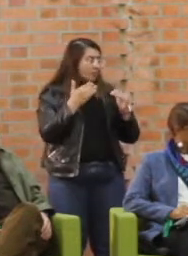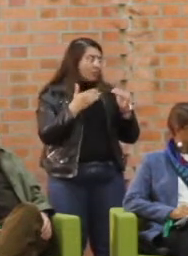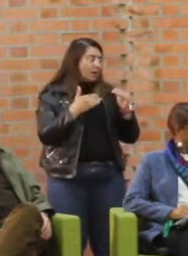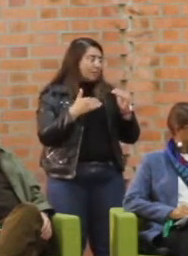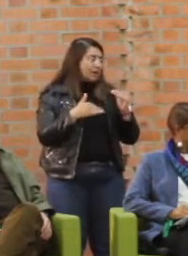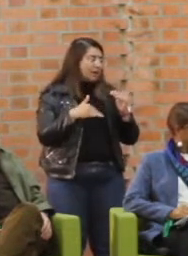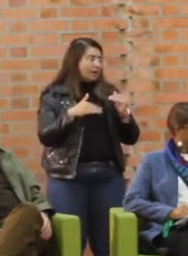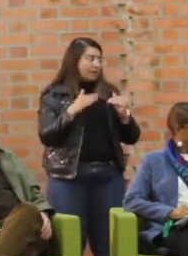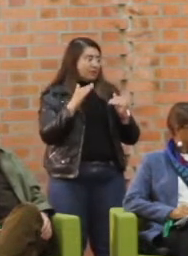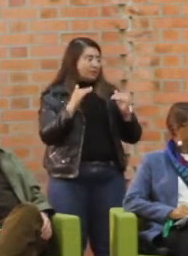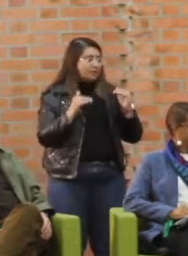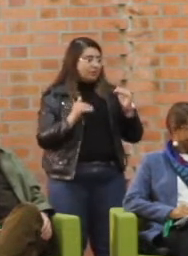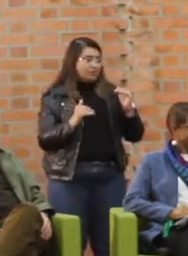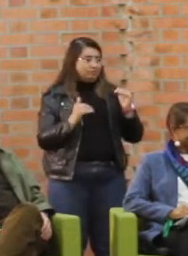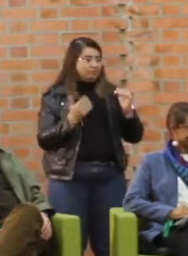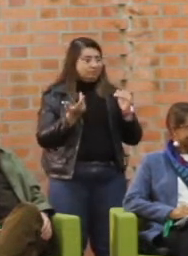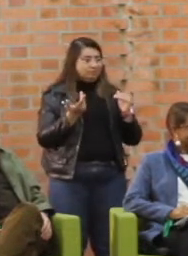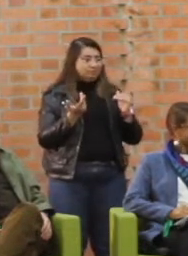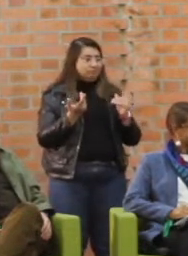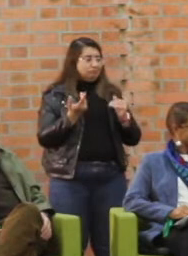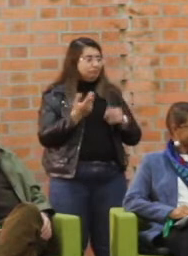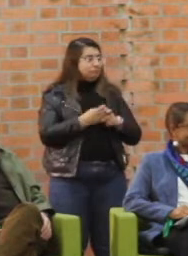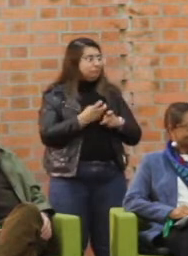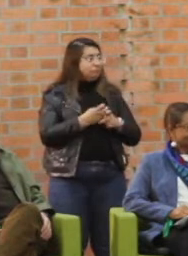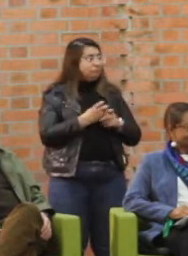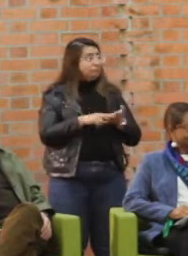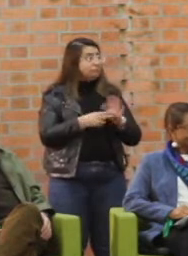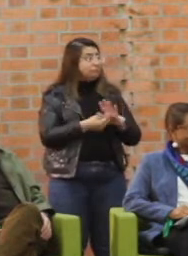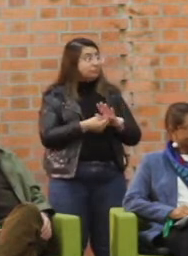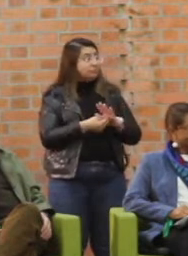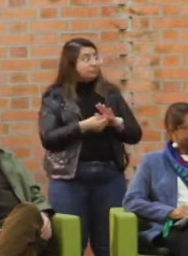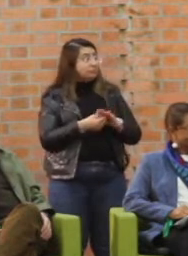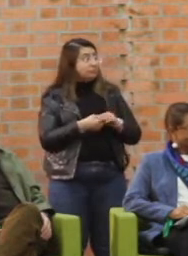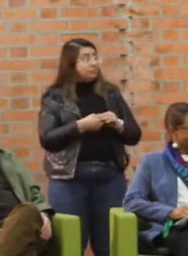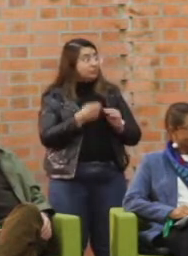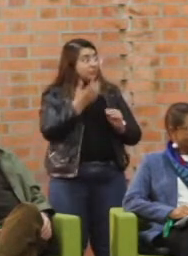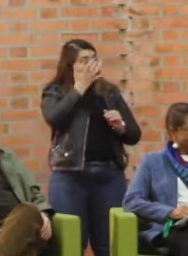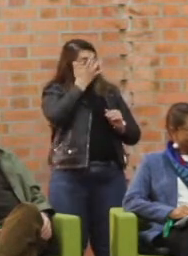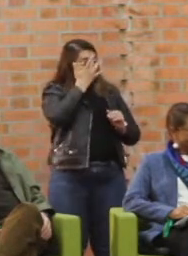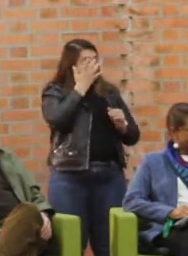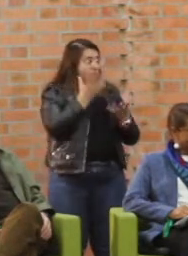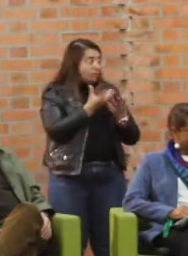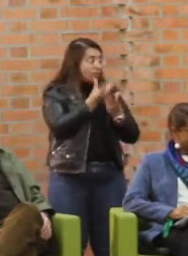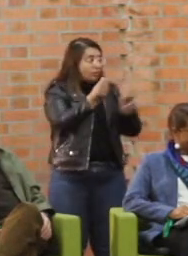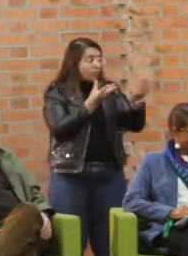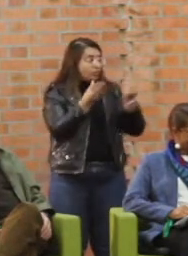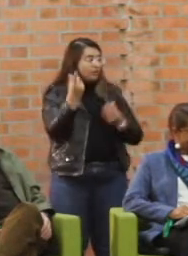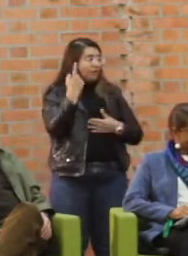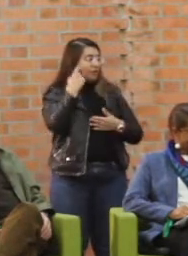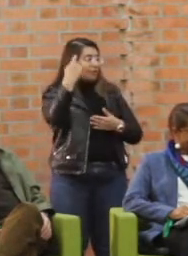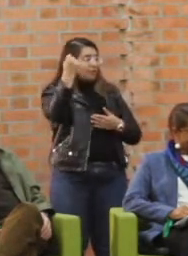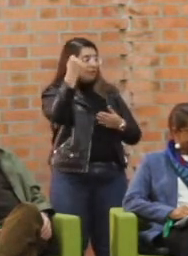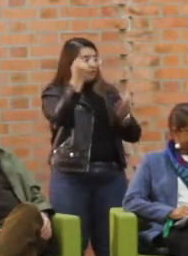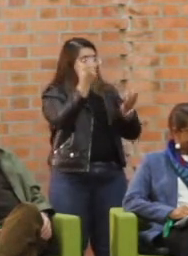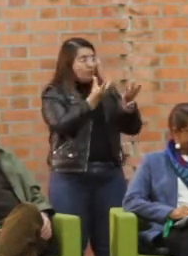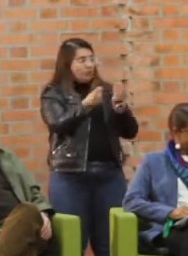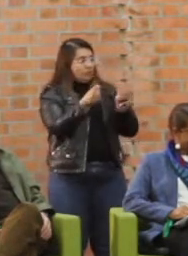unos feminismos tibios sí es decir es unos tipos de feminismos que